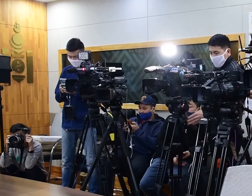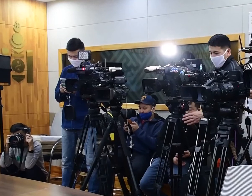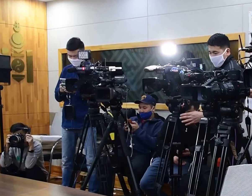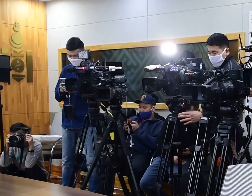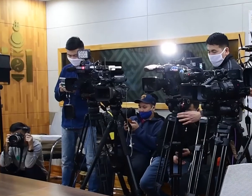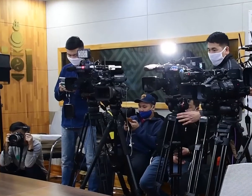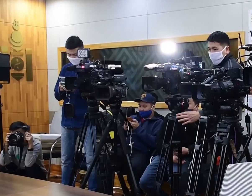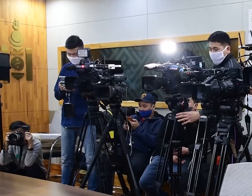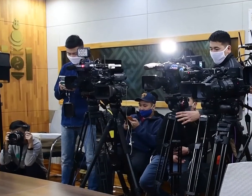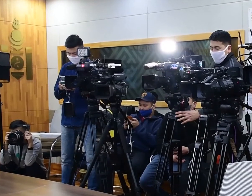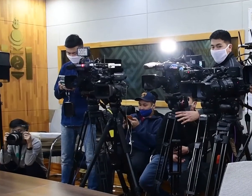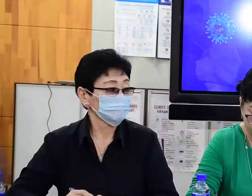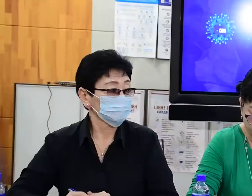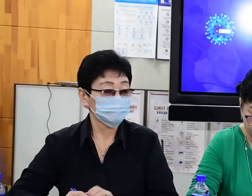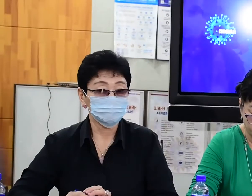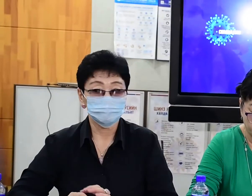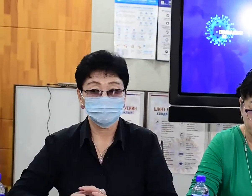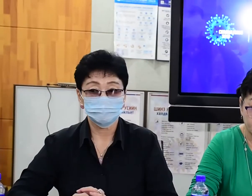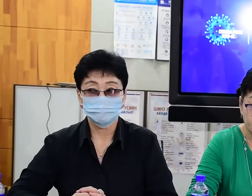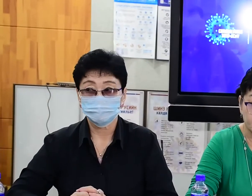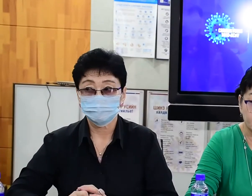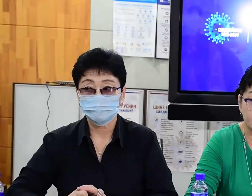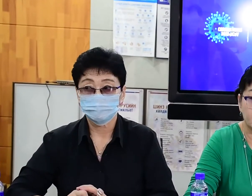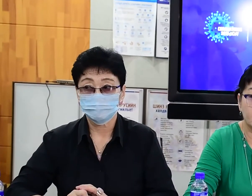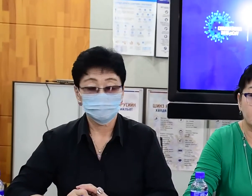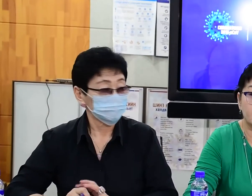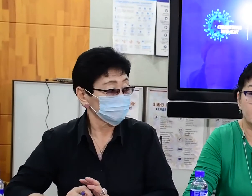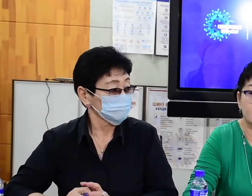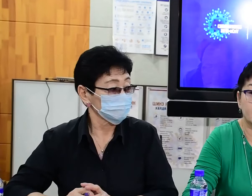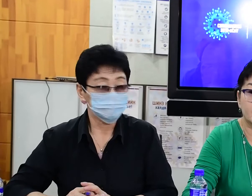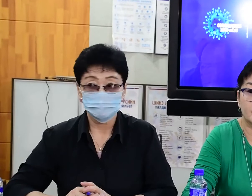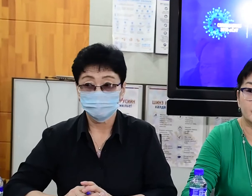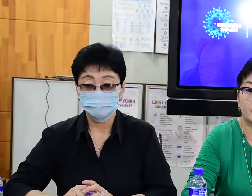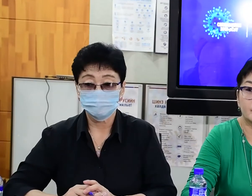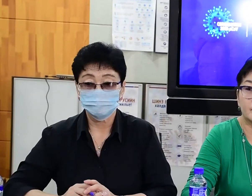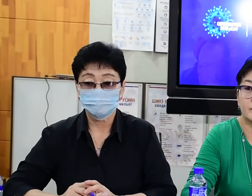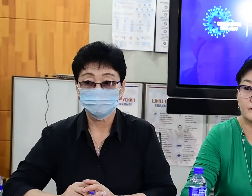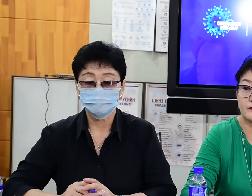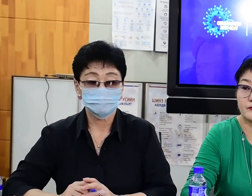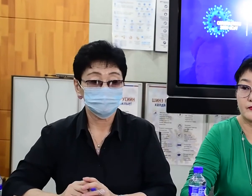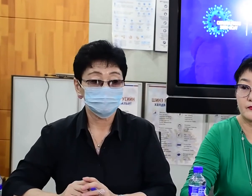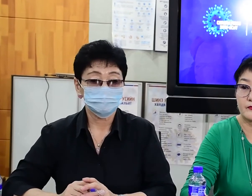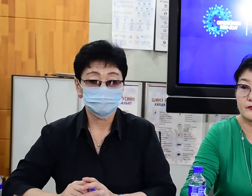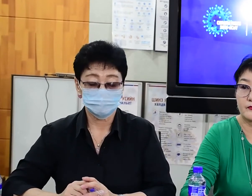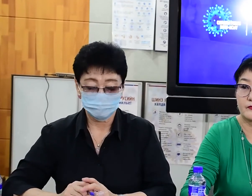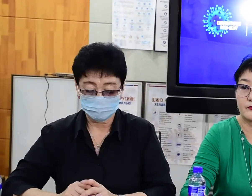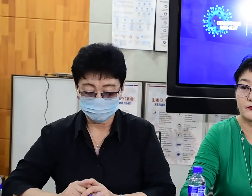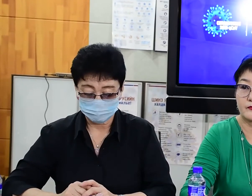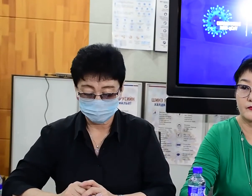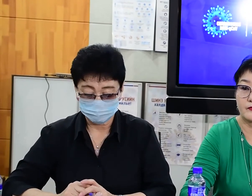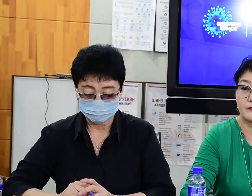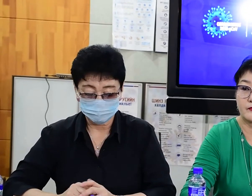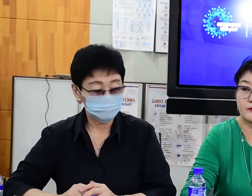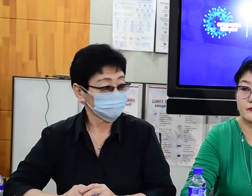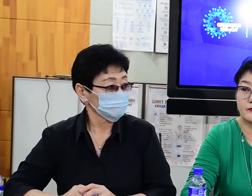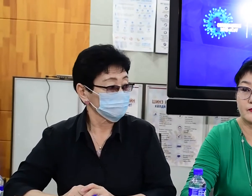бол 300 хүн байна. За яг одоогийн байдлаар халдвар төвчин судлалын үндэсний төвд ажилтнд 88